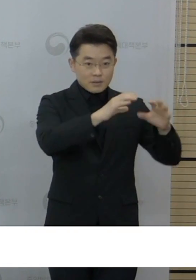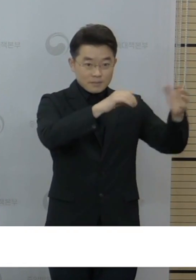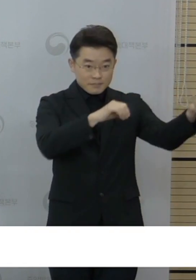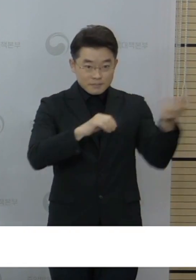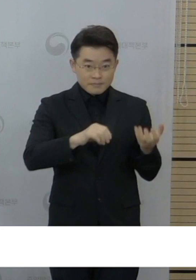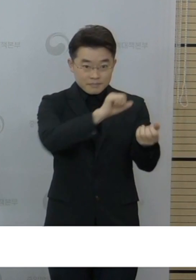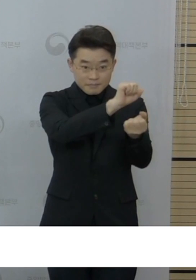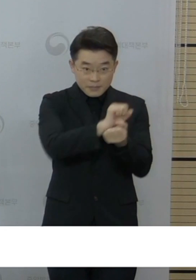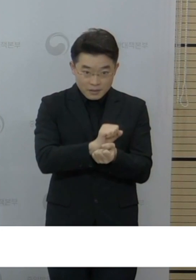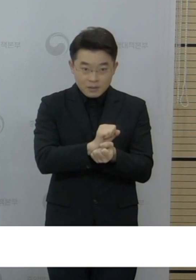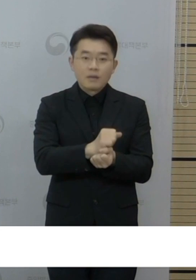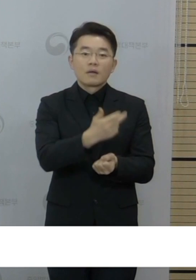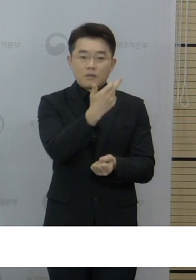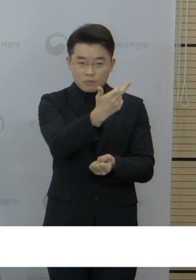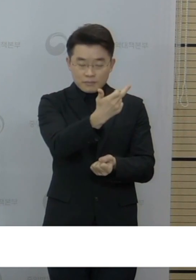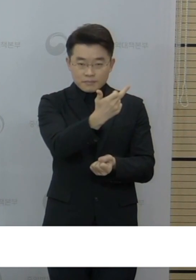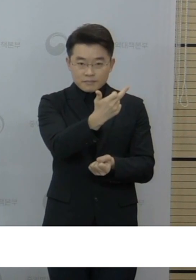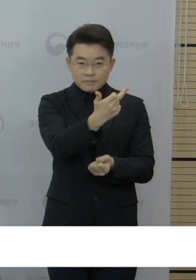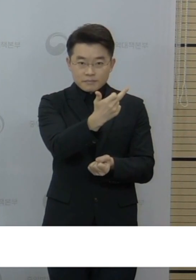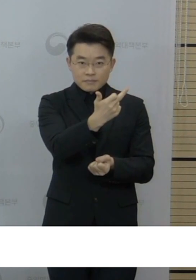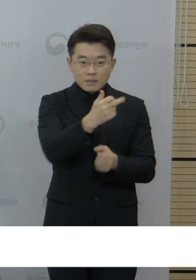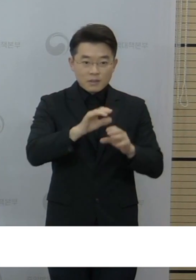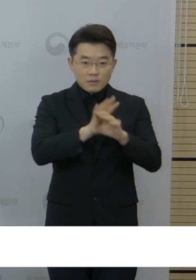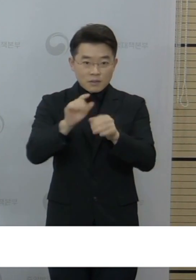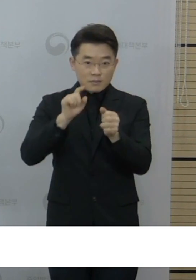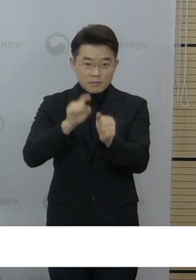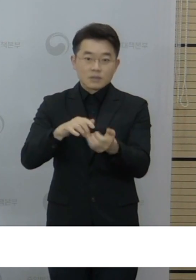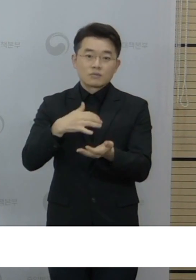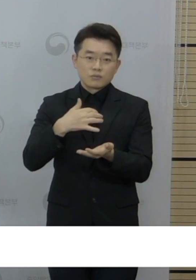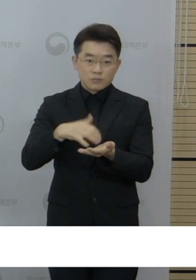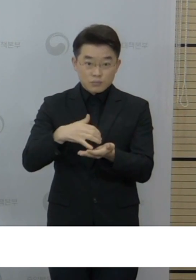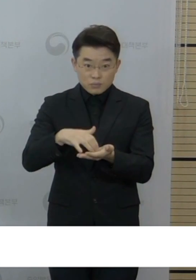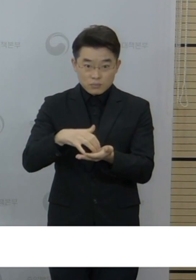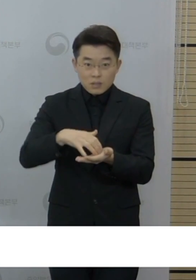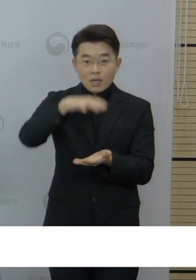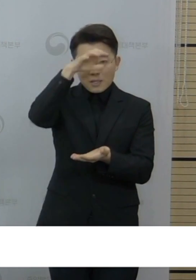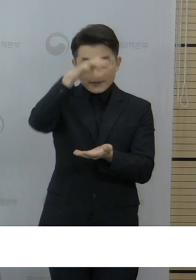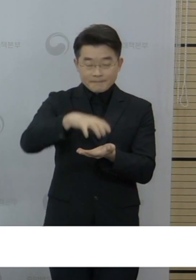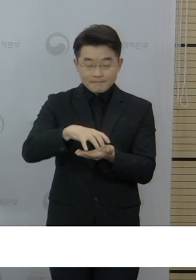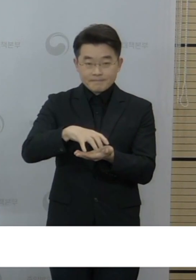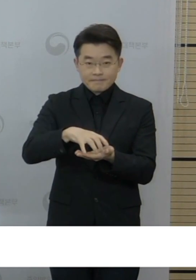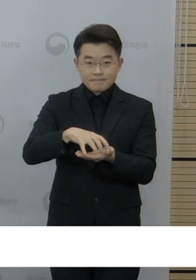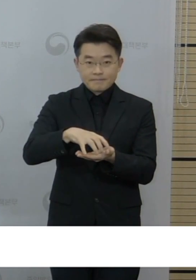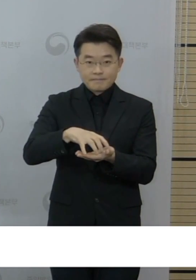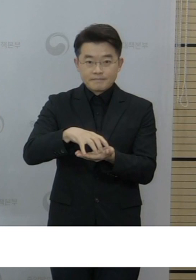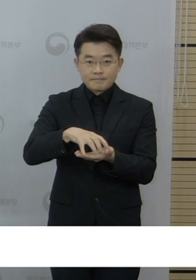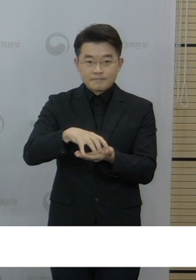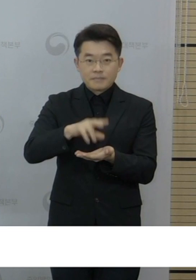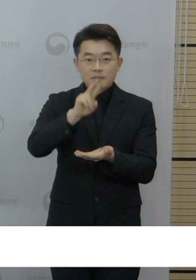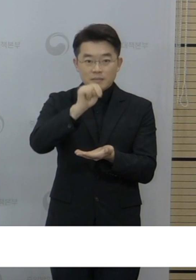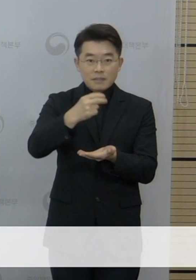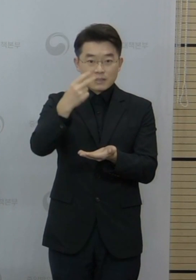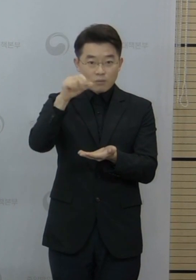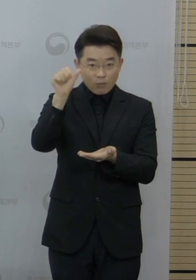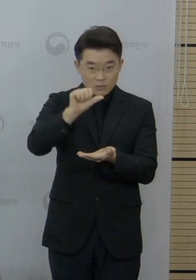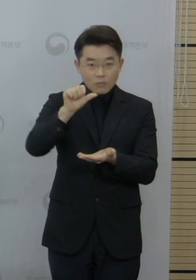사례는 17명이 확인되어 현재까지 총 누적 확진자 수는